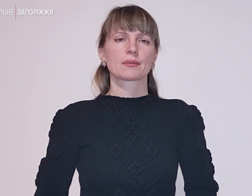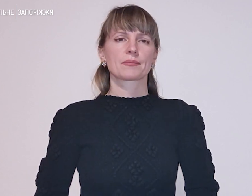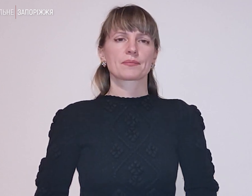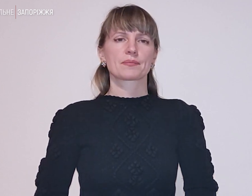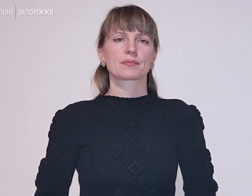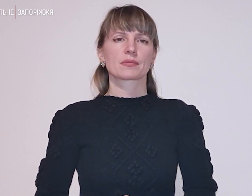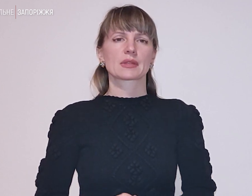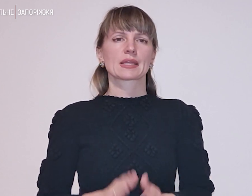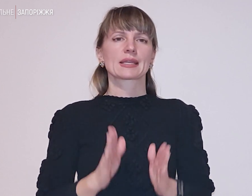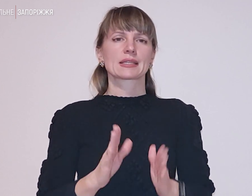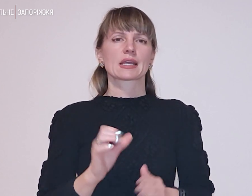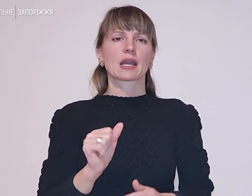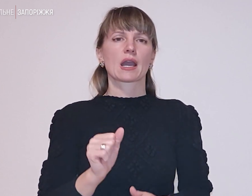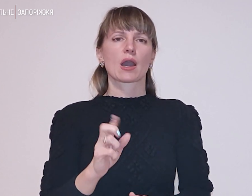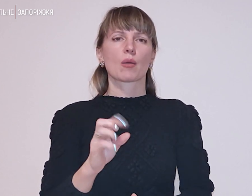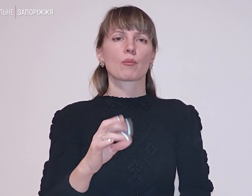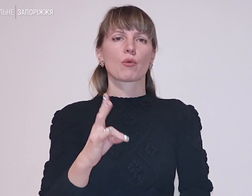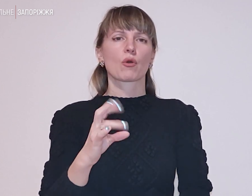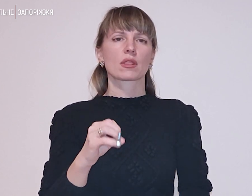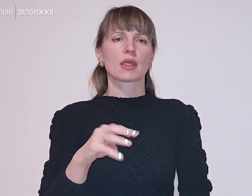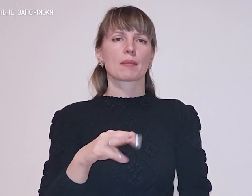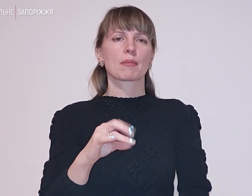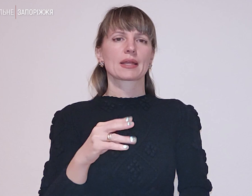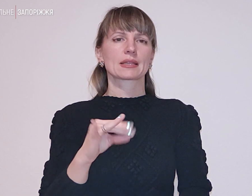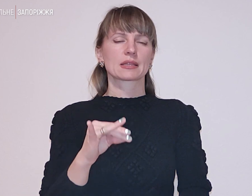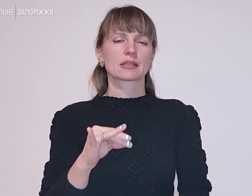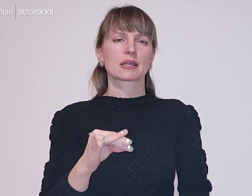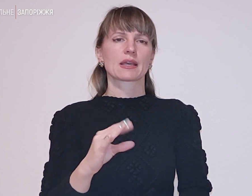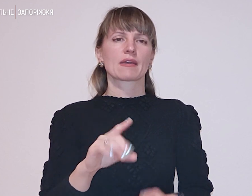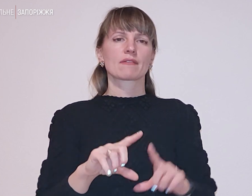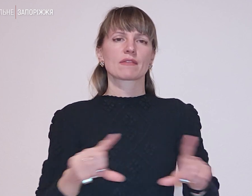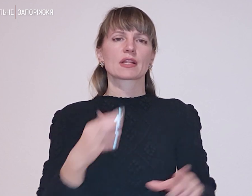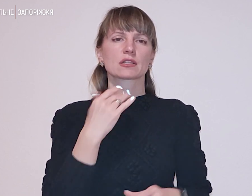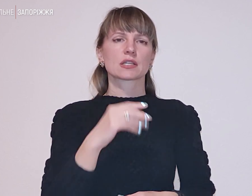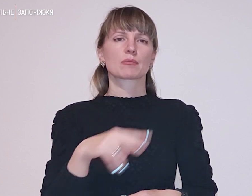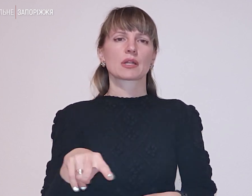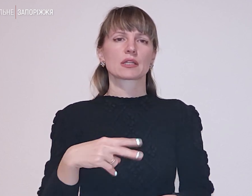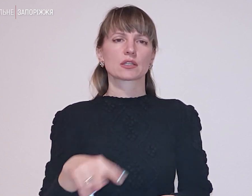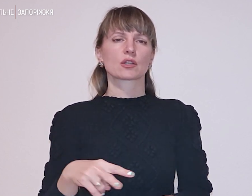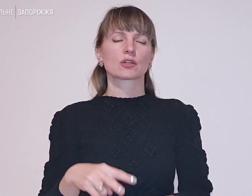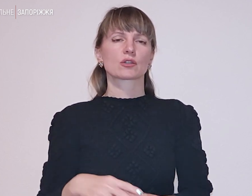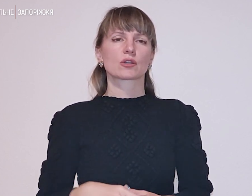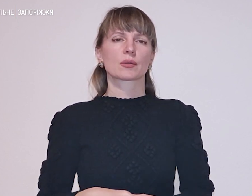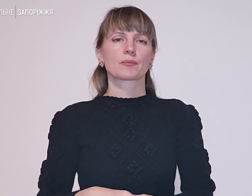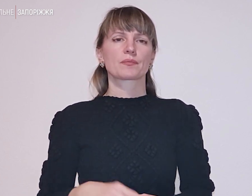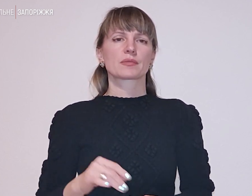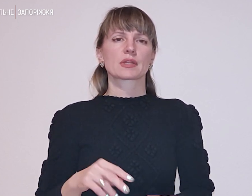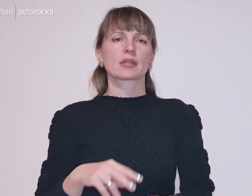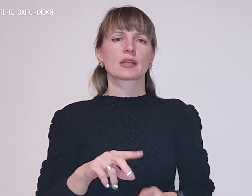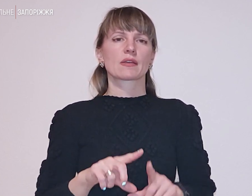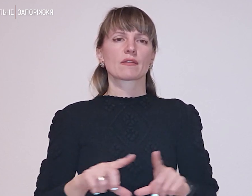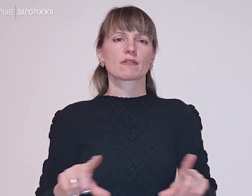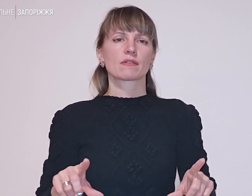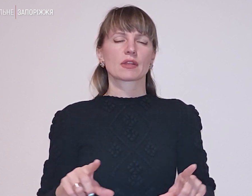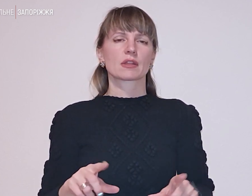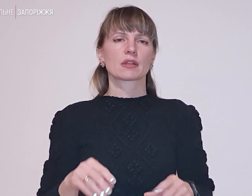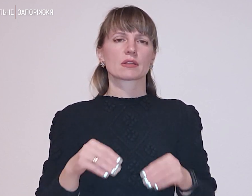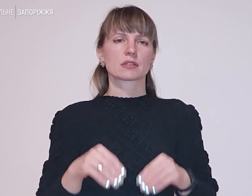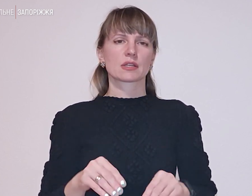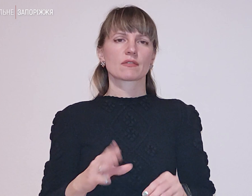тільки абонемент, відділ іноземної літератури і університет, відділ літератури вдається